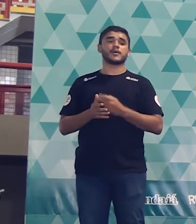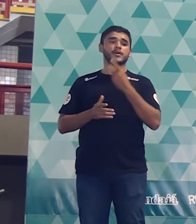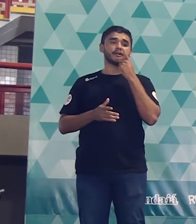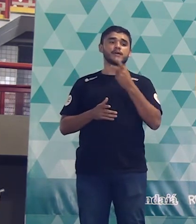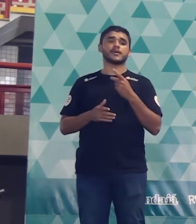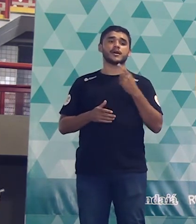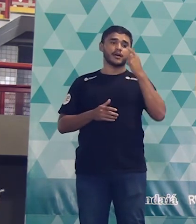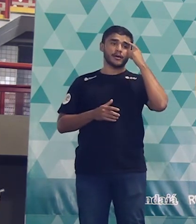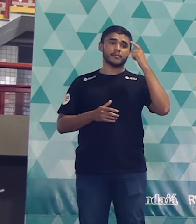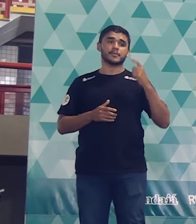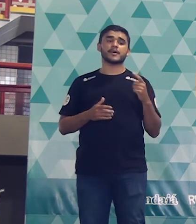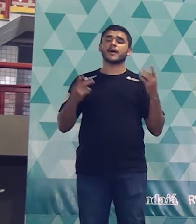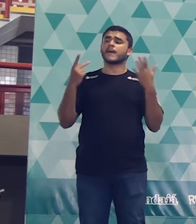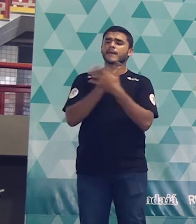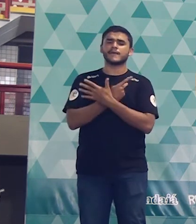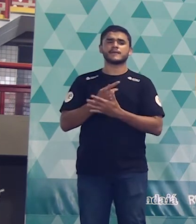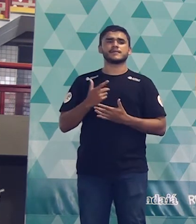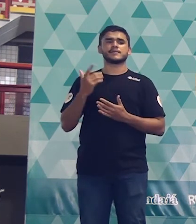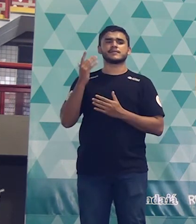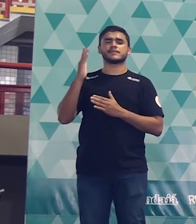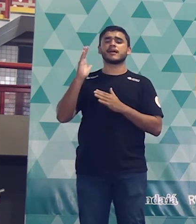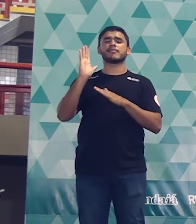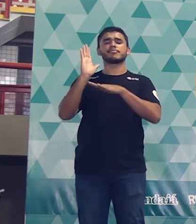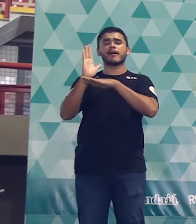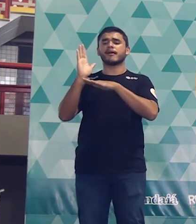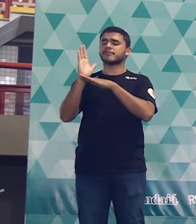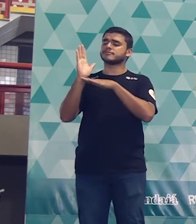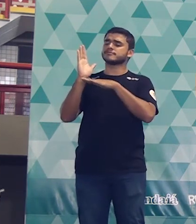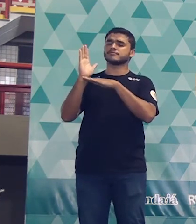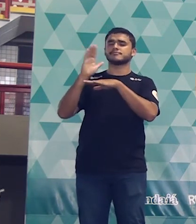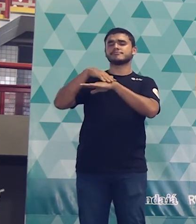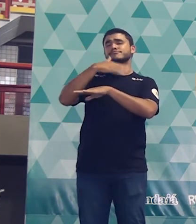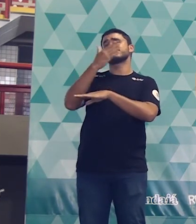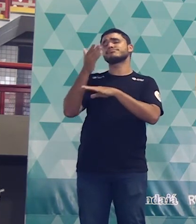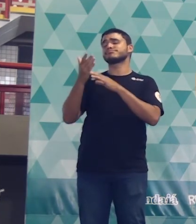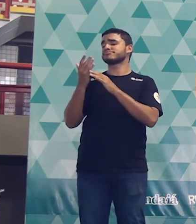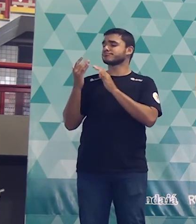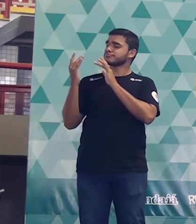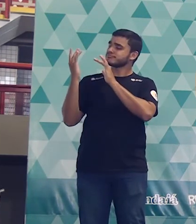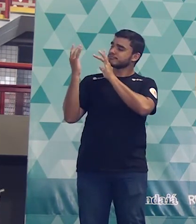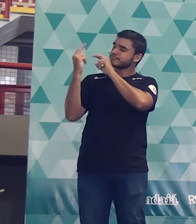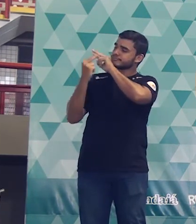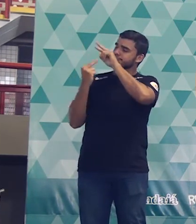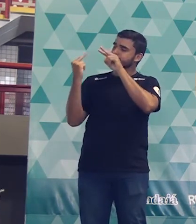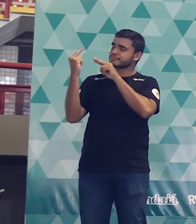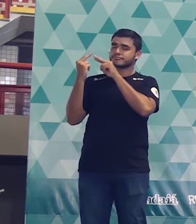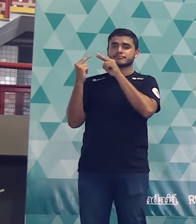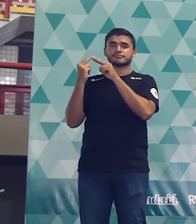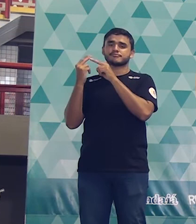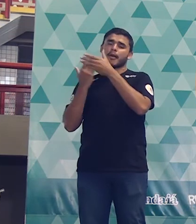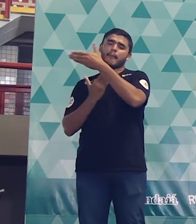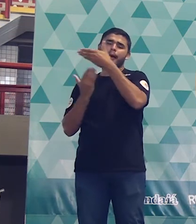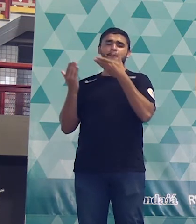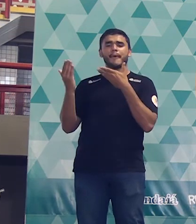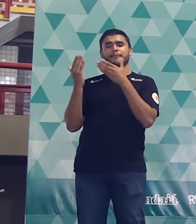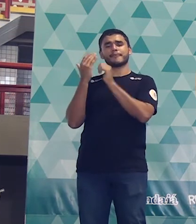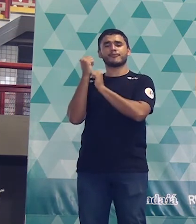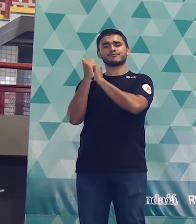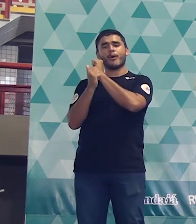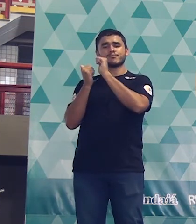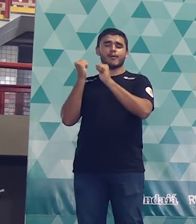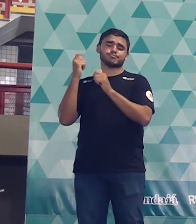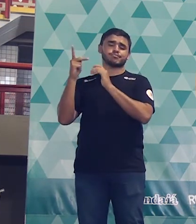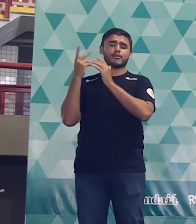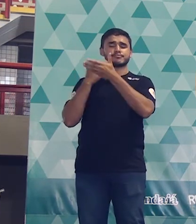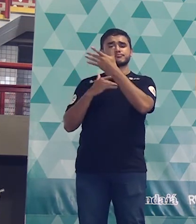coisa melhor do que passar tardes inteiras no sofá, olho no olho, dizendo: a dondonzeira ama o dondonzeiro.